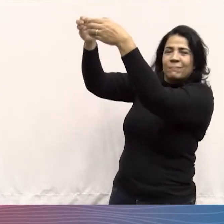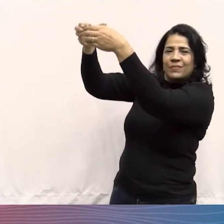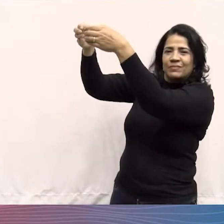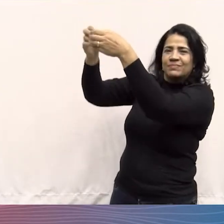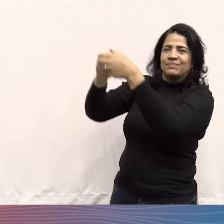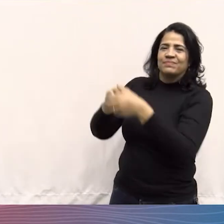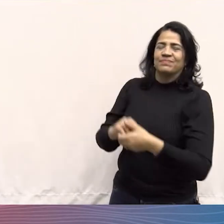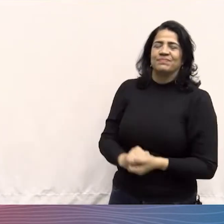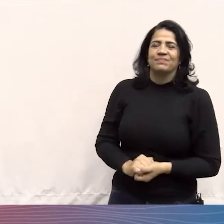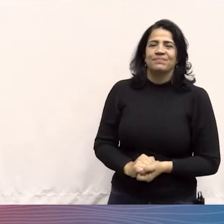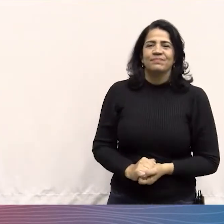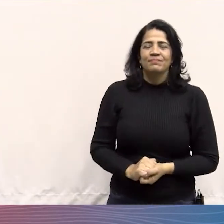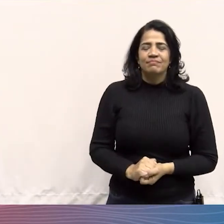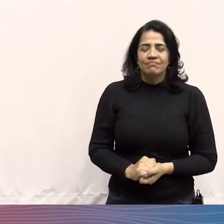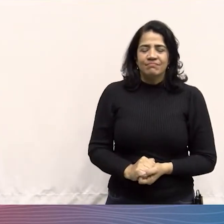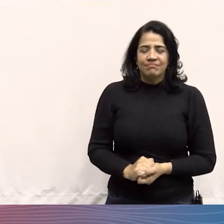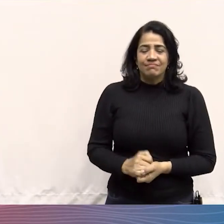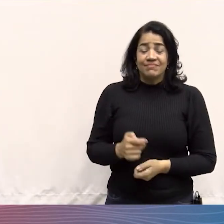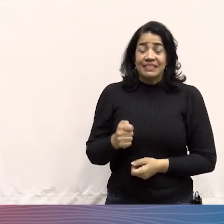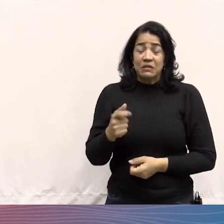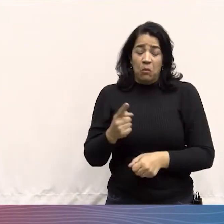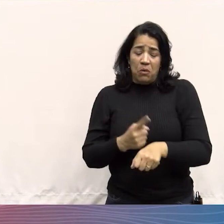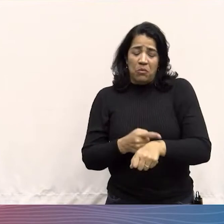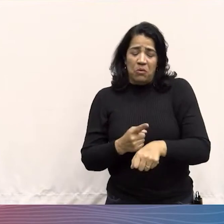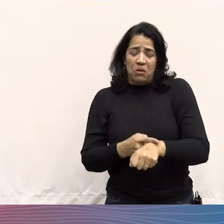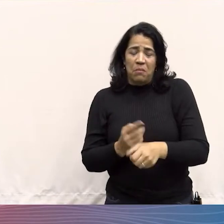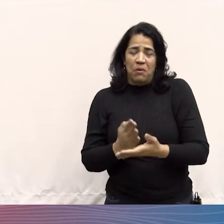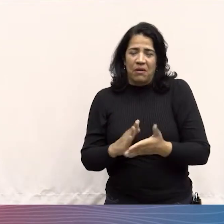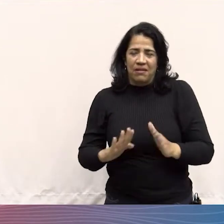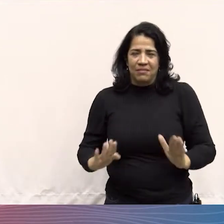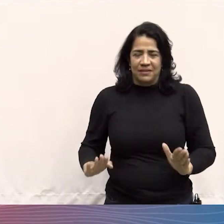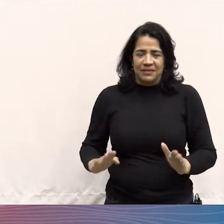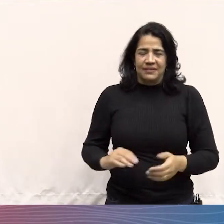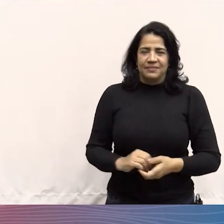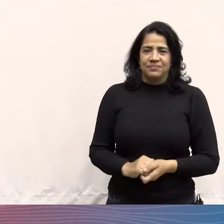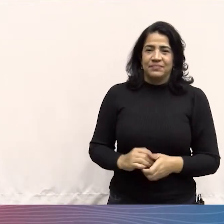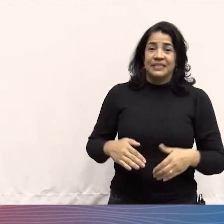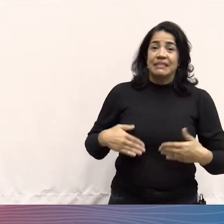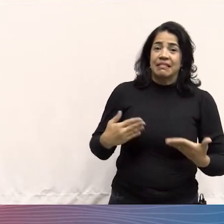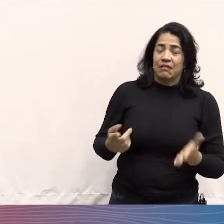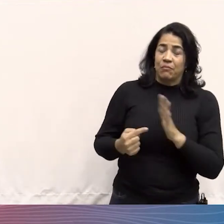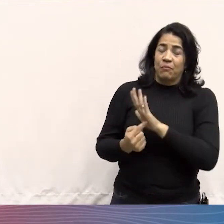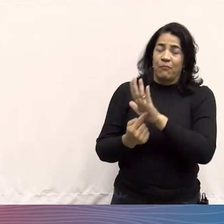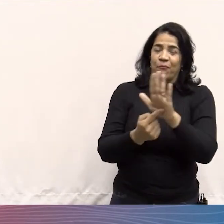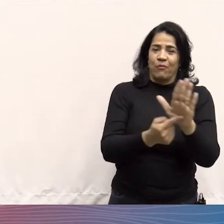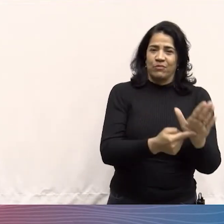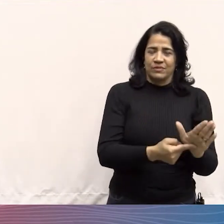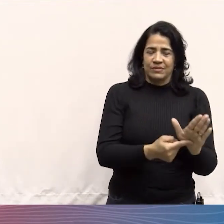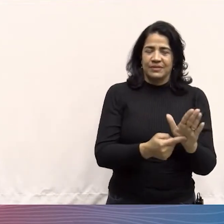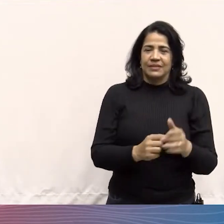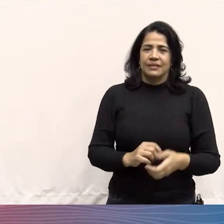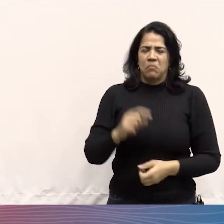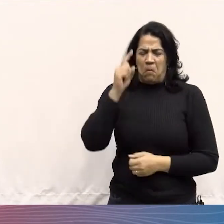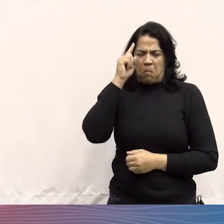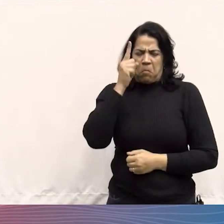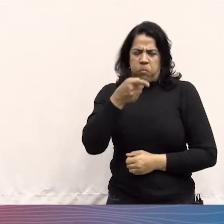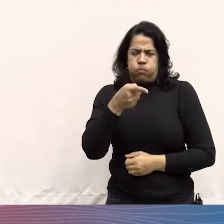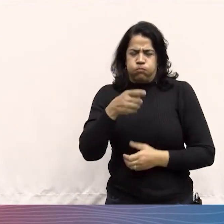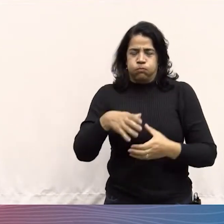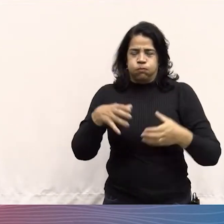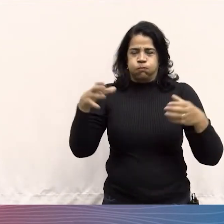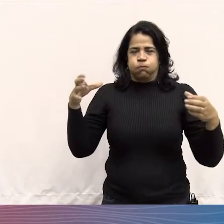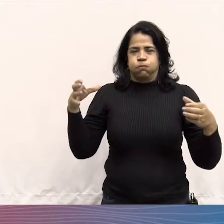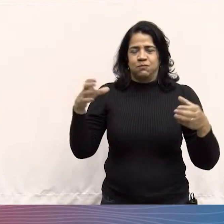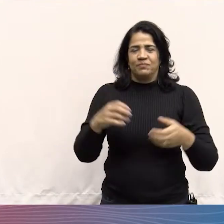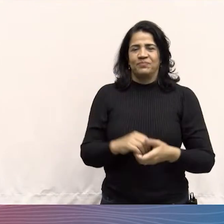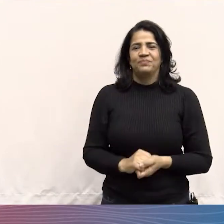tempo mais, falta 5 minutinhos, vamos lá para a grande comissão. Aí eu já termino rapidinho, tá bom?